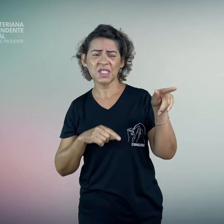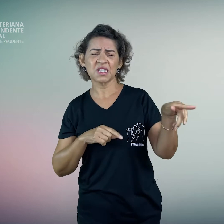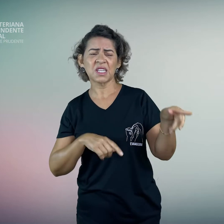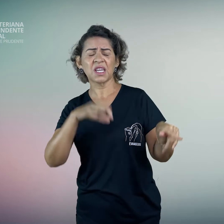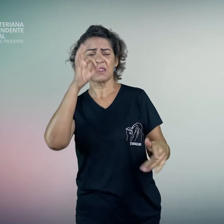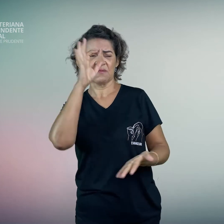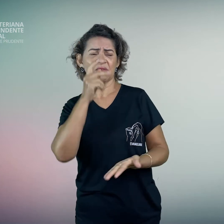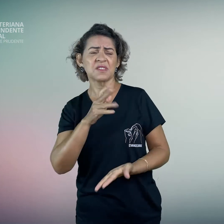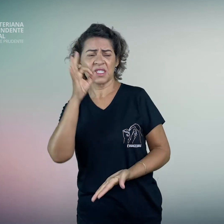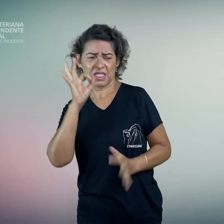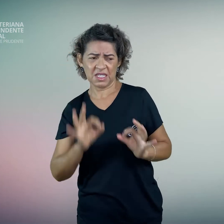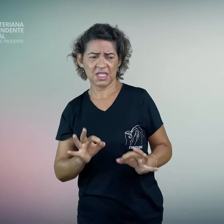corretos.